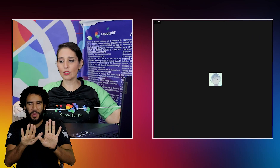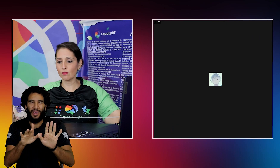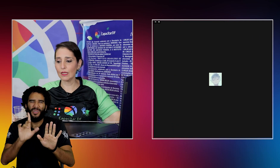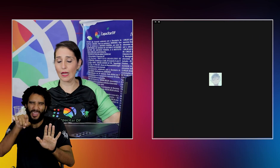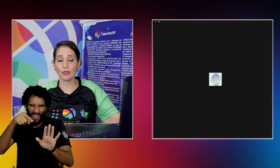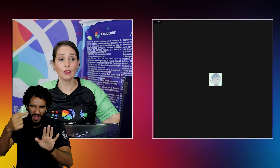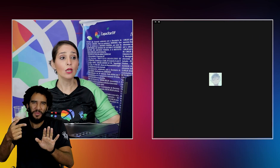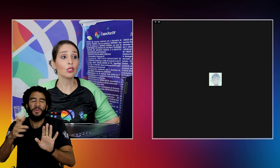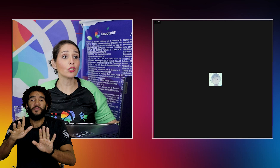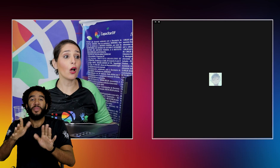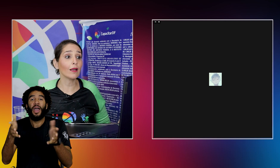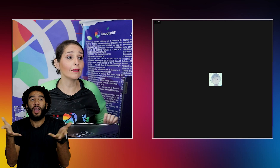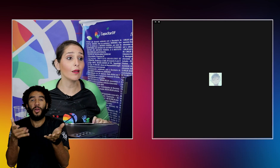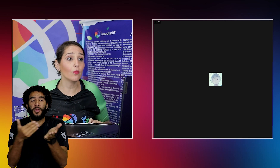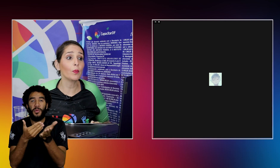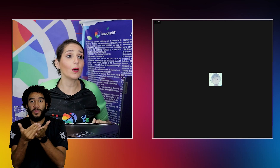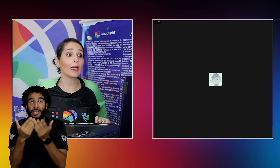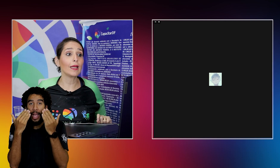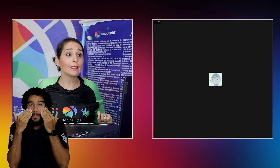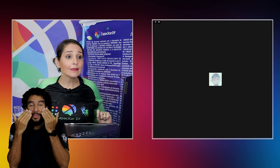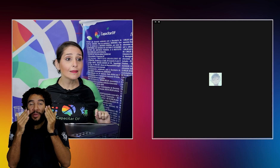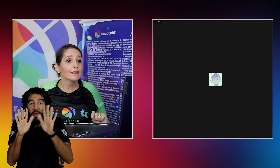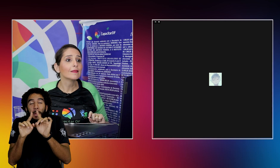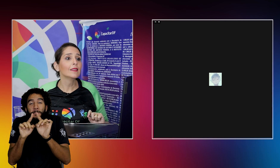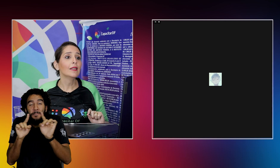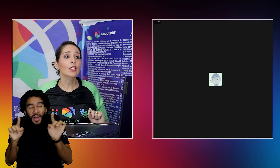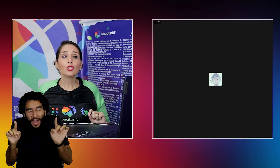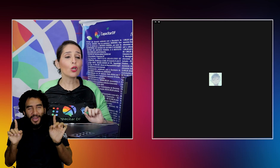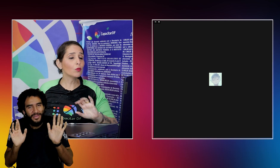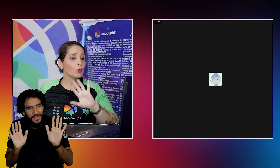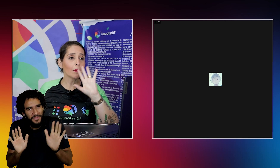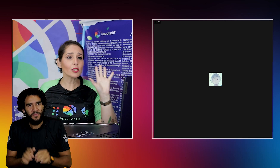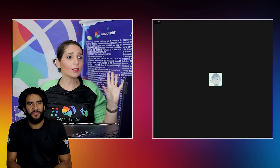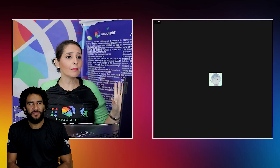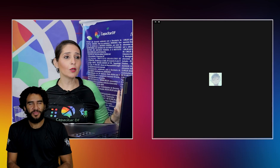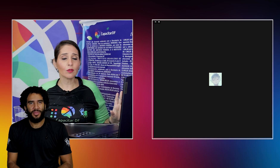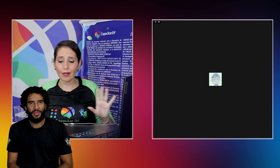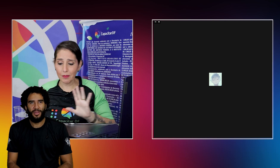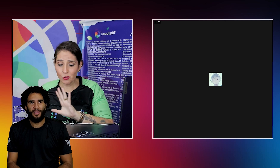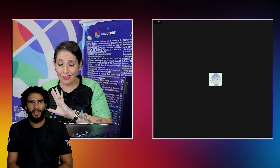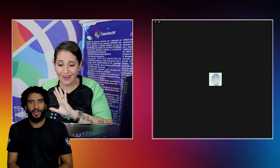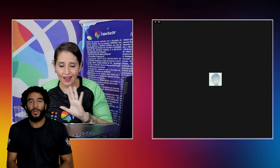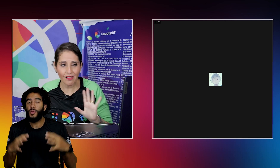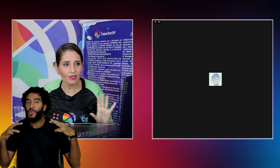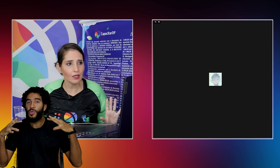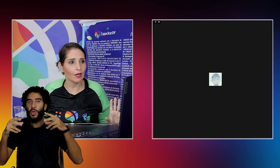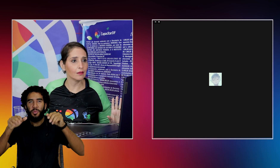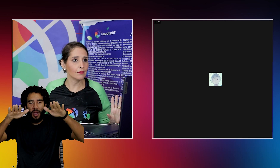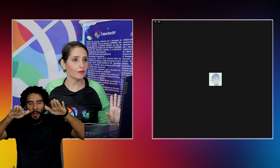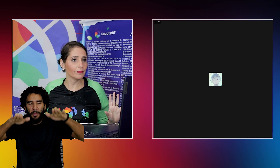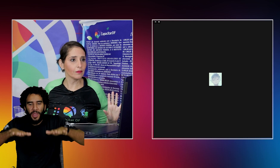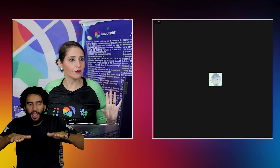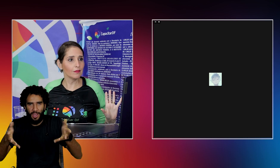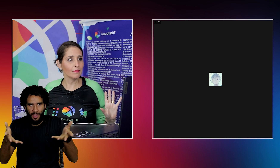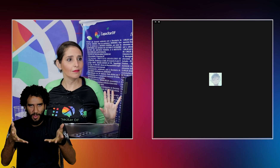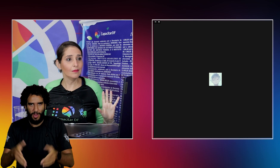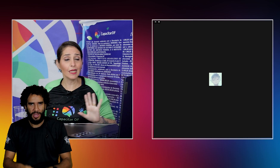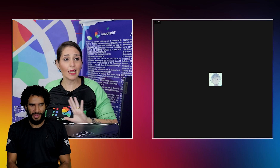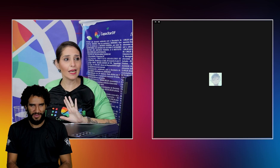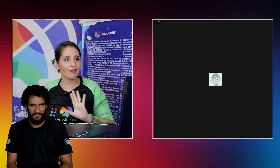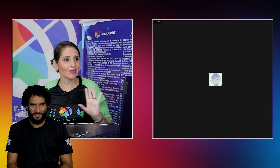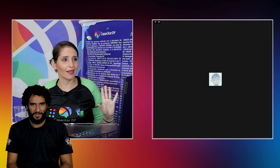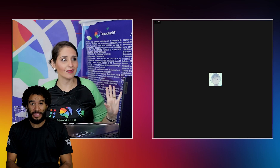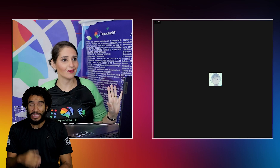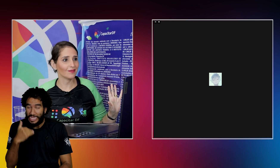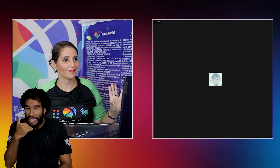apresentação das atividades. Só que tem um porém. Todo mundo abaixando a mão, não quero a mão de ninguém levantada.